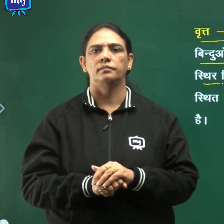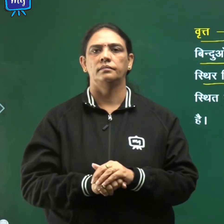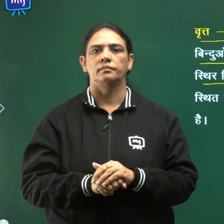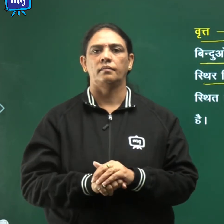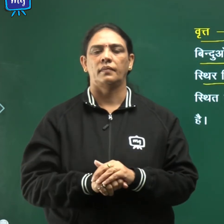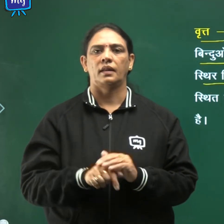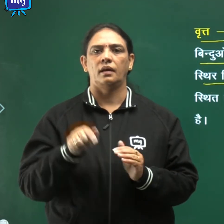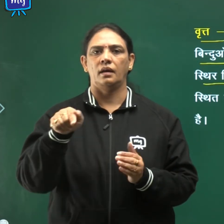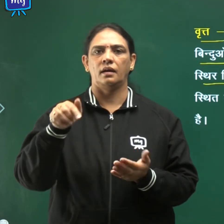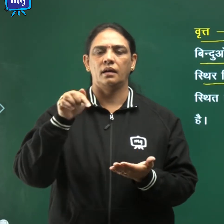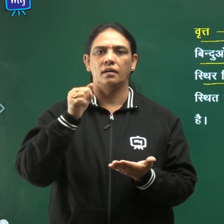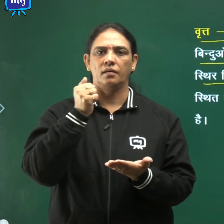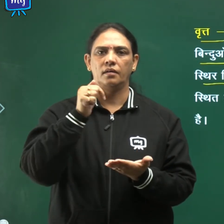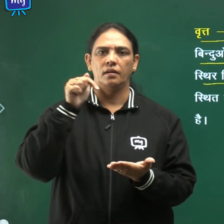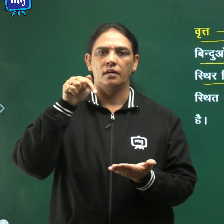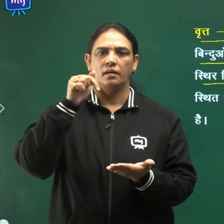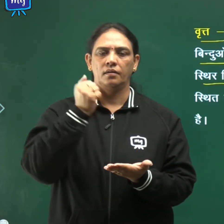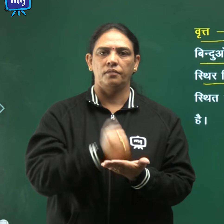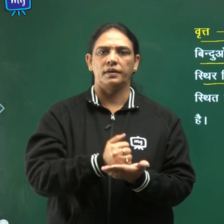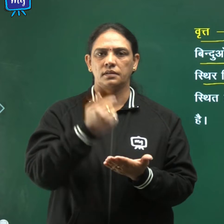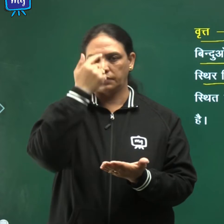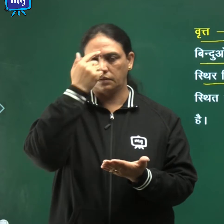एक स्थिर बिंदु से